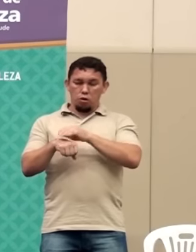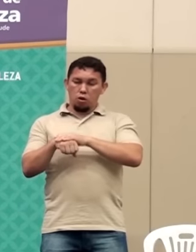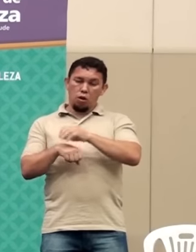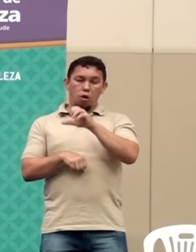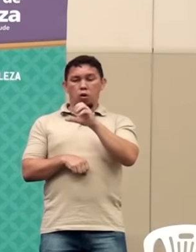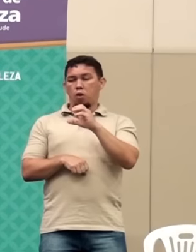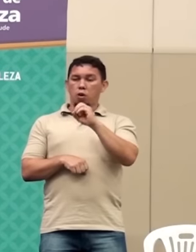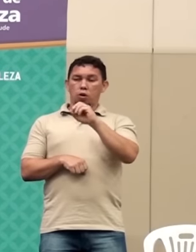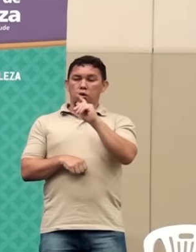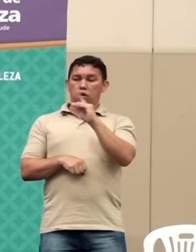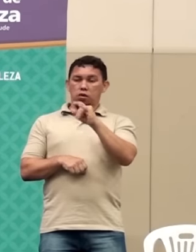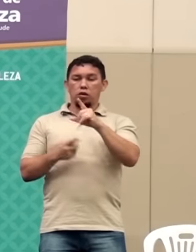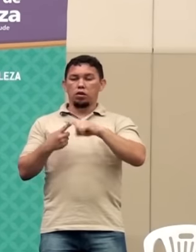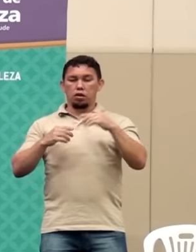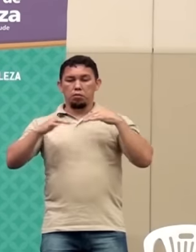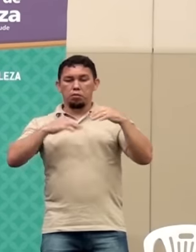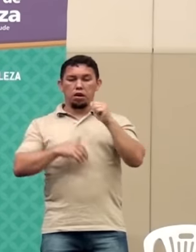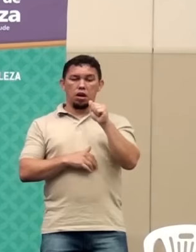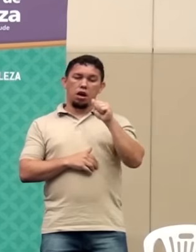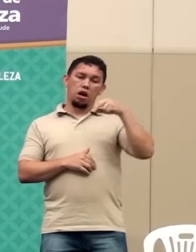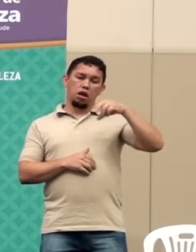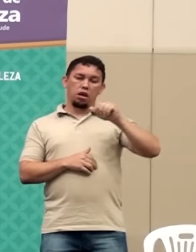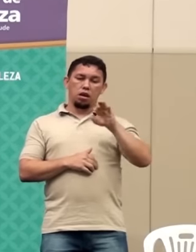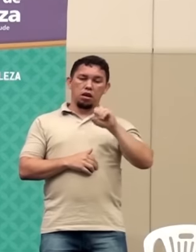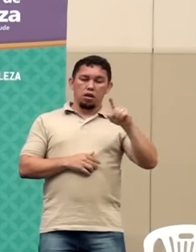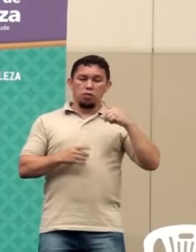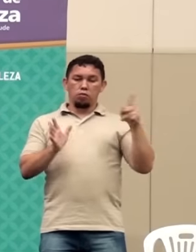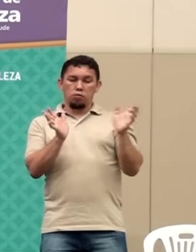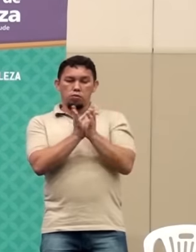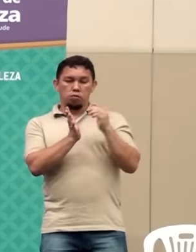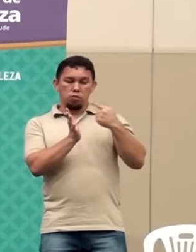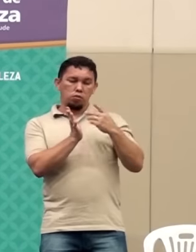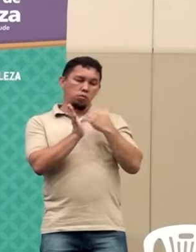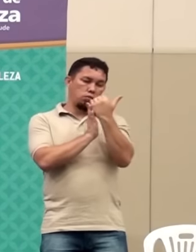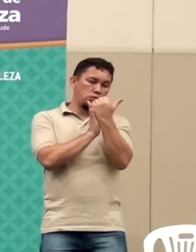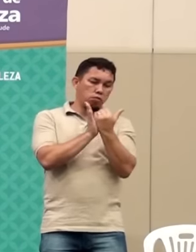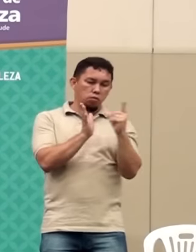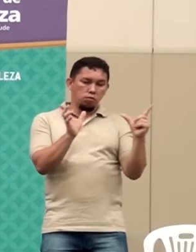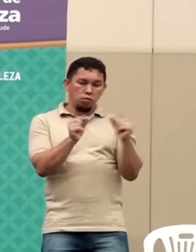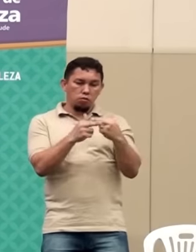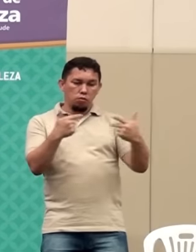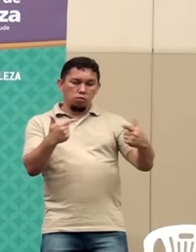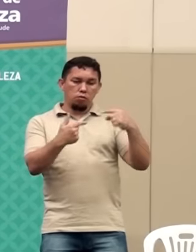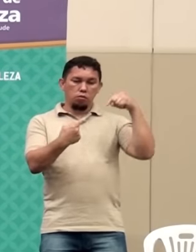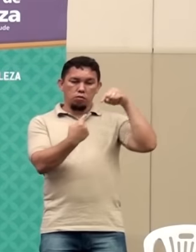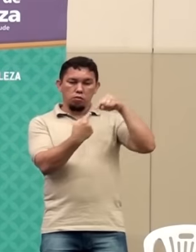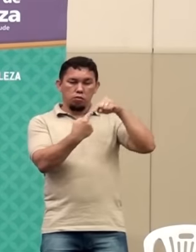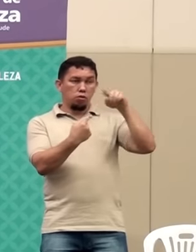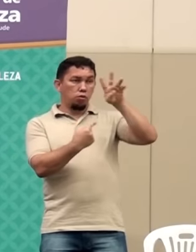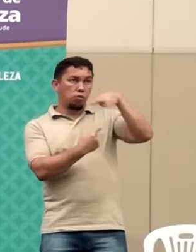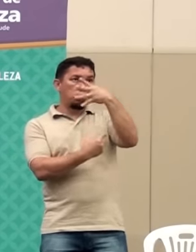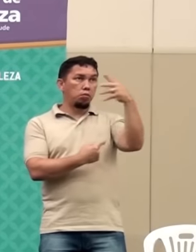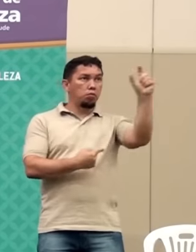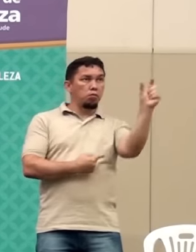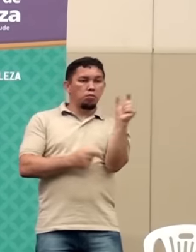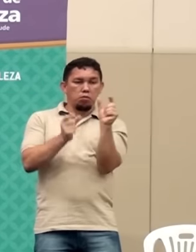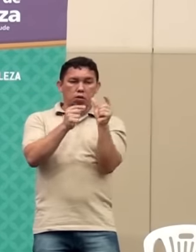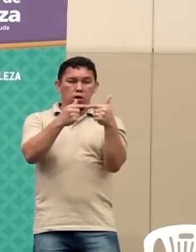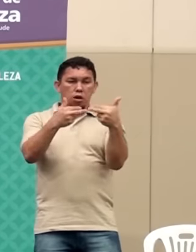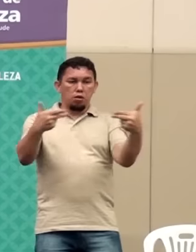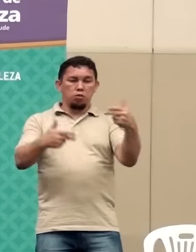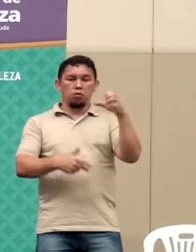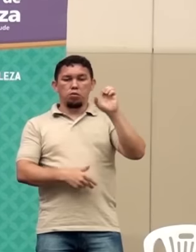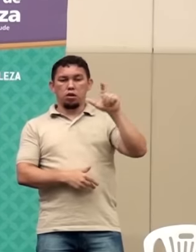tem-se as condições anaeróbicas e as espécies na forma mais reduzidas dos elementos, dos mesmos elementos. Sobre